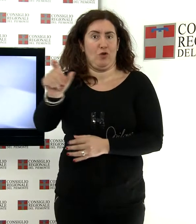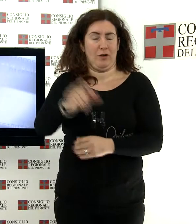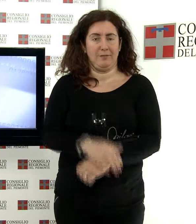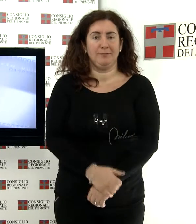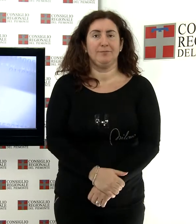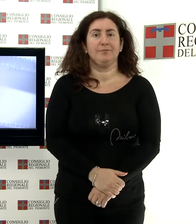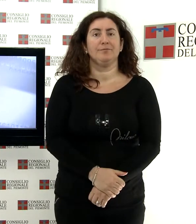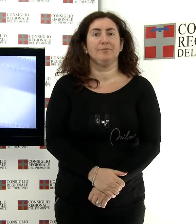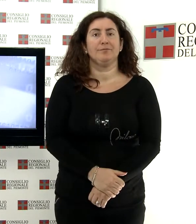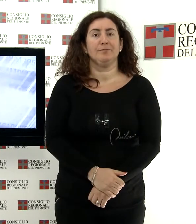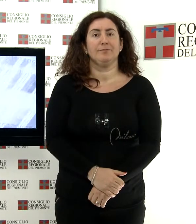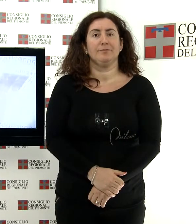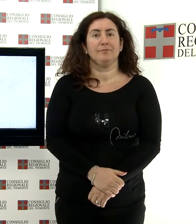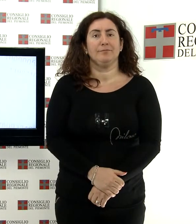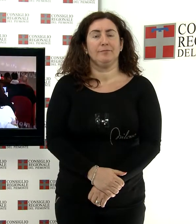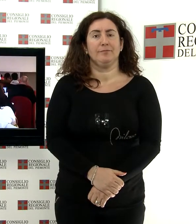In breve.